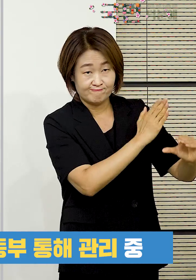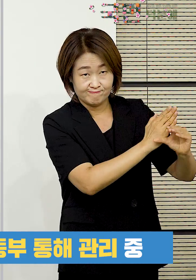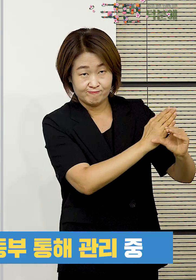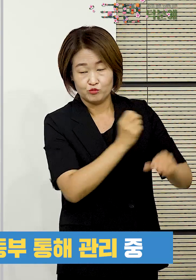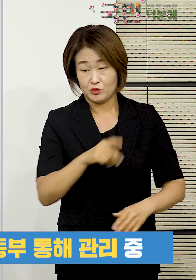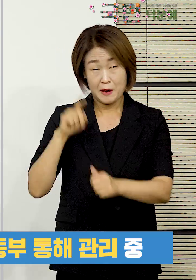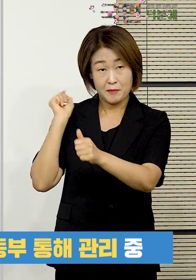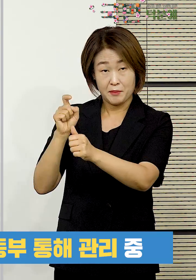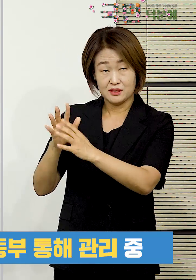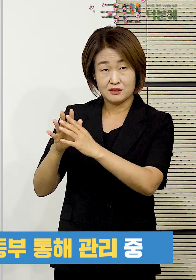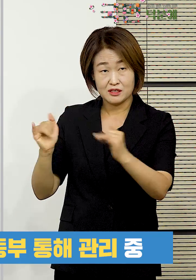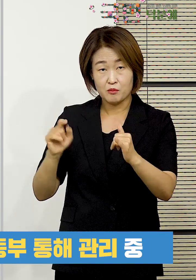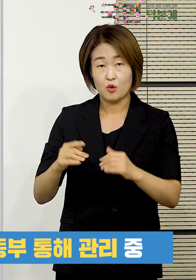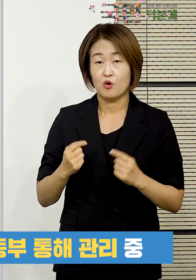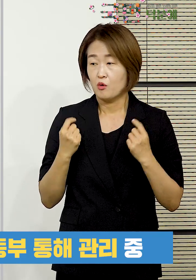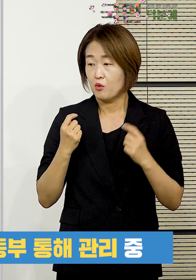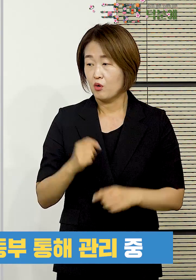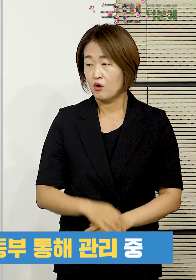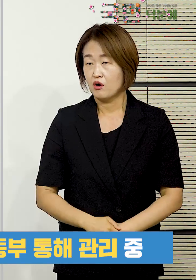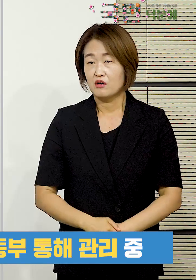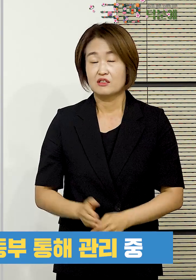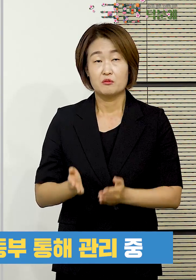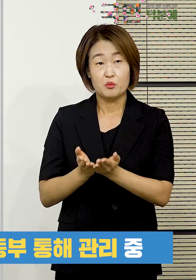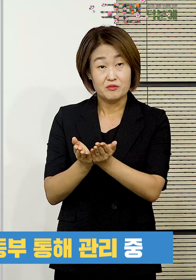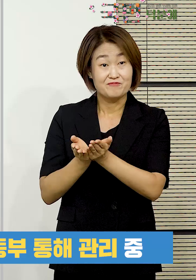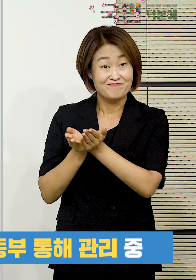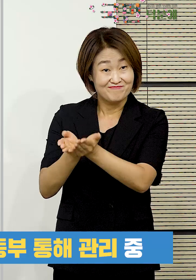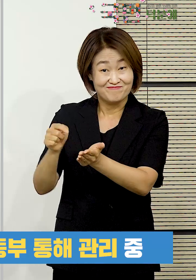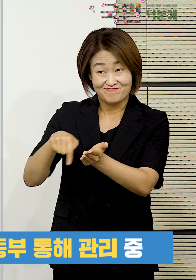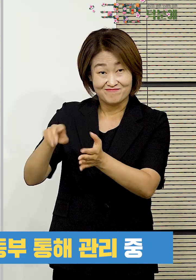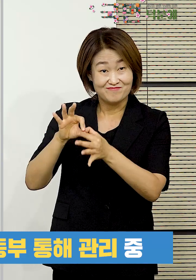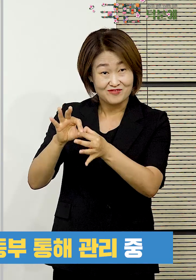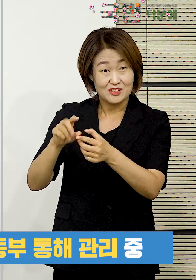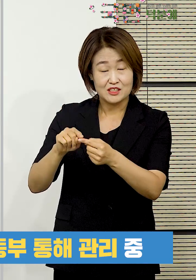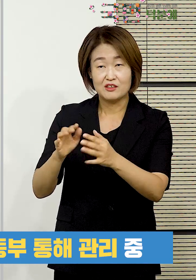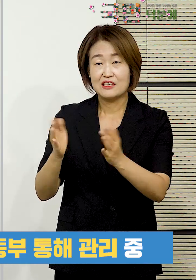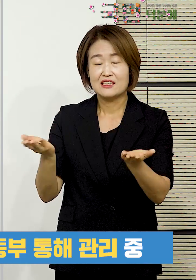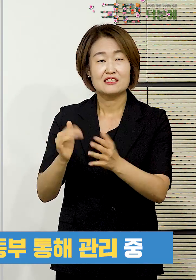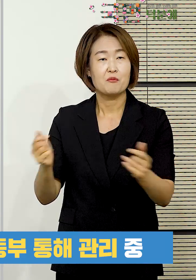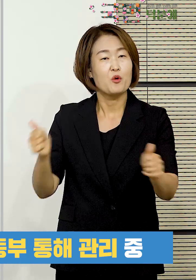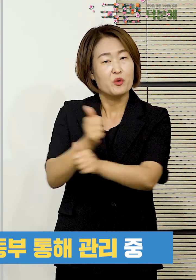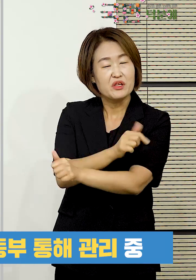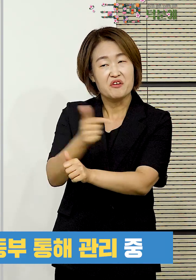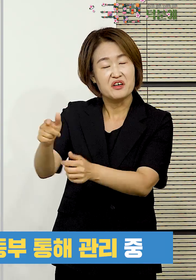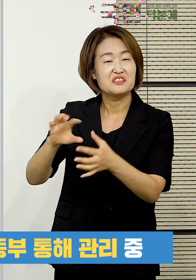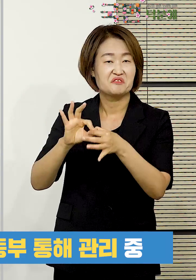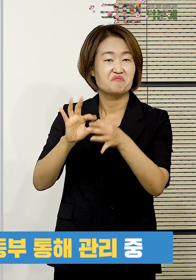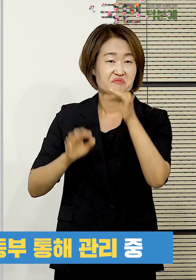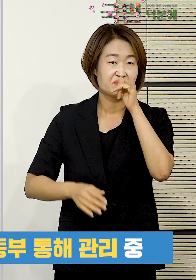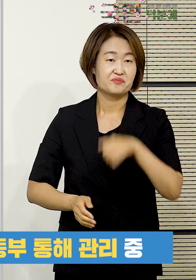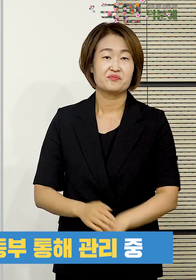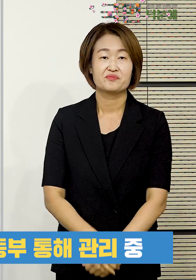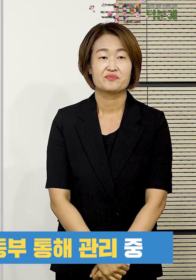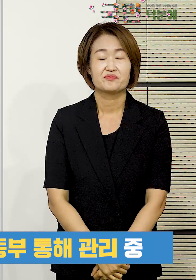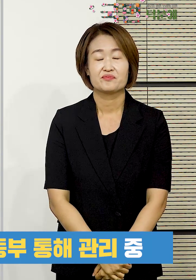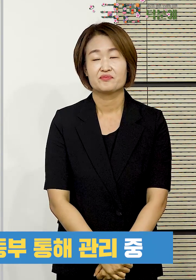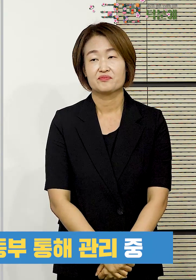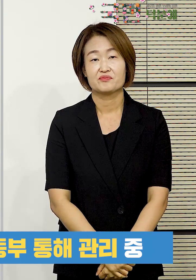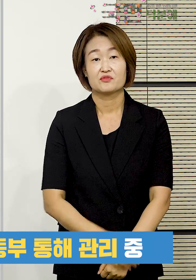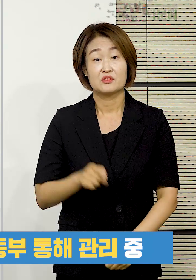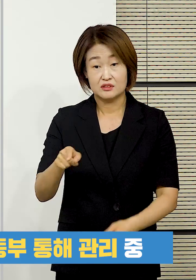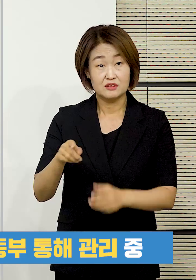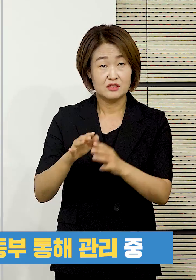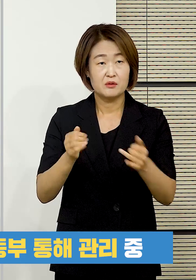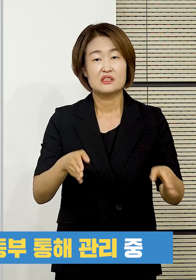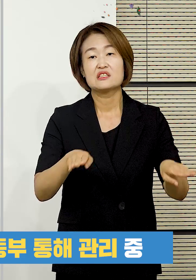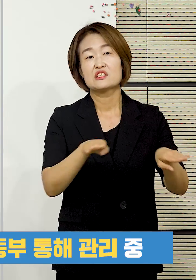있고요. 그리고 지금 확진자 중에 관광통과 선원교대, 이런 체류 자격들이 있는데 이런